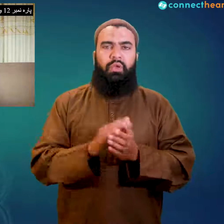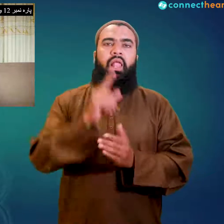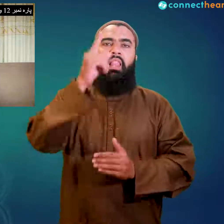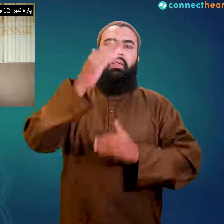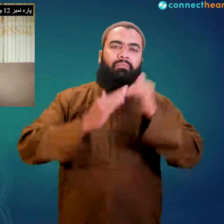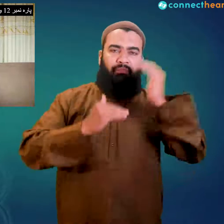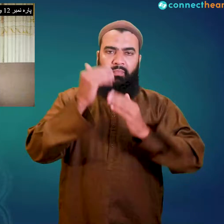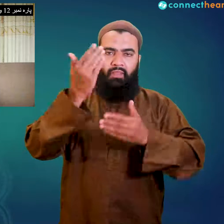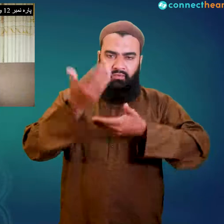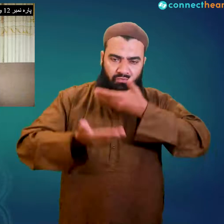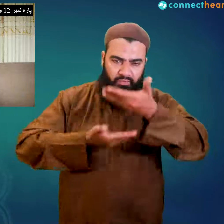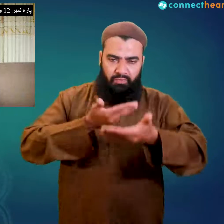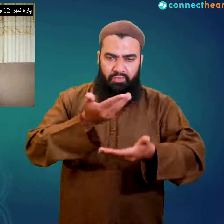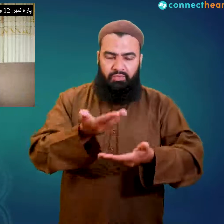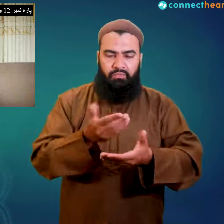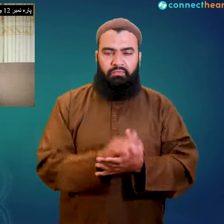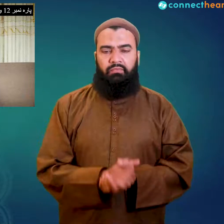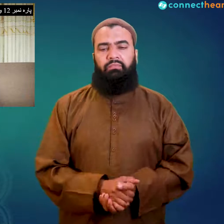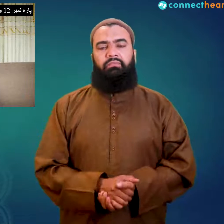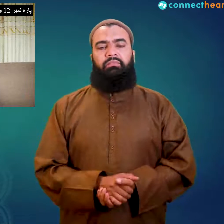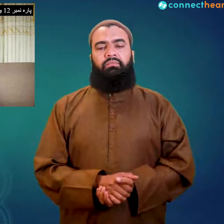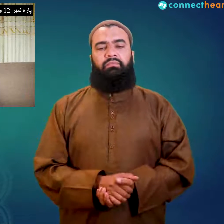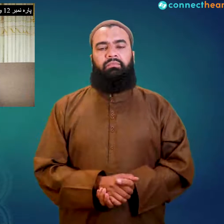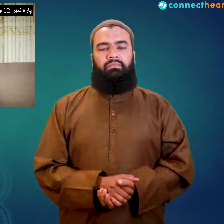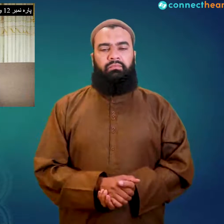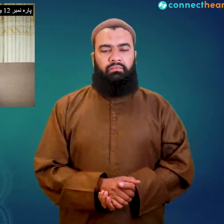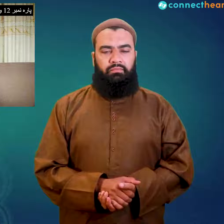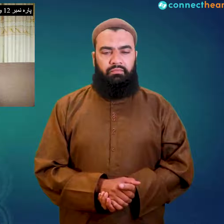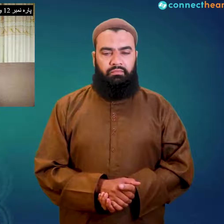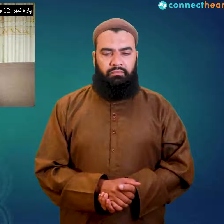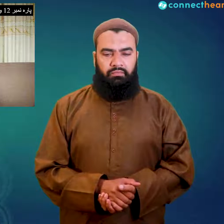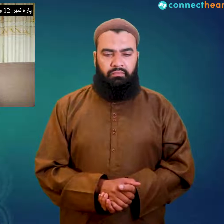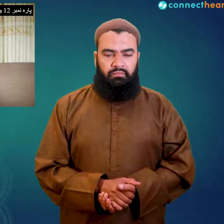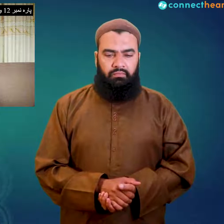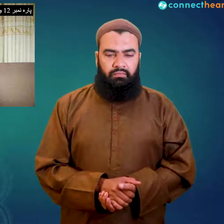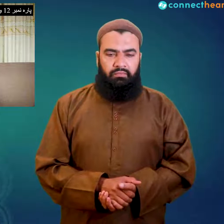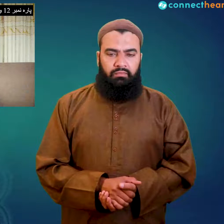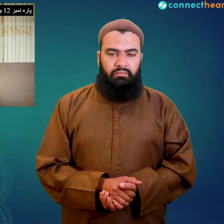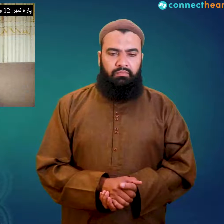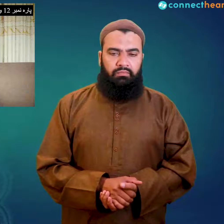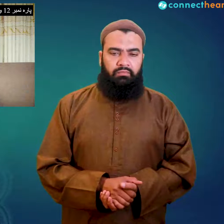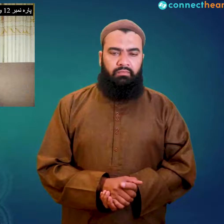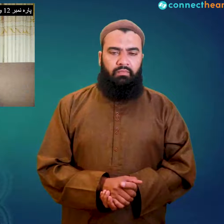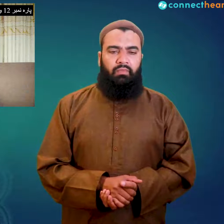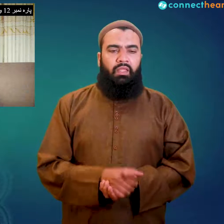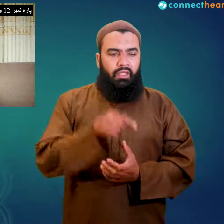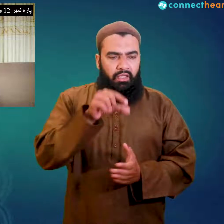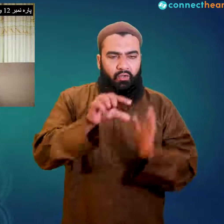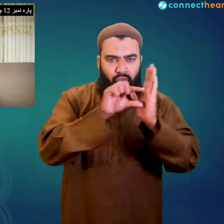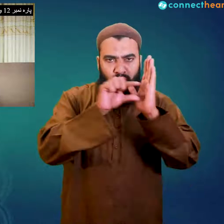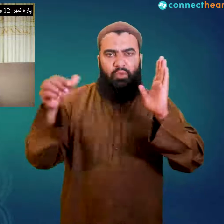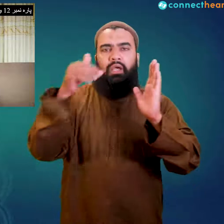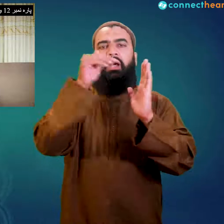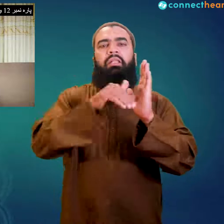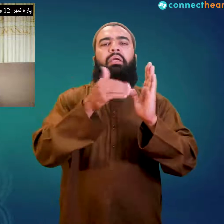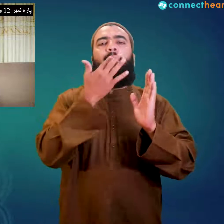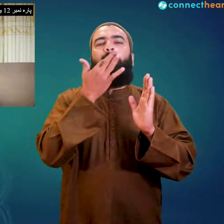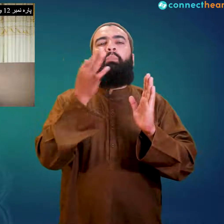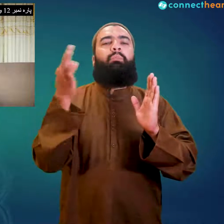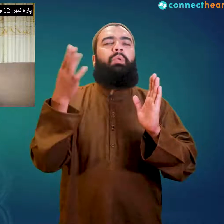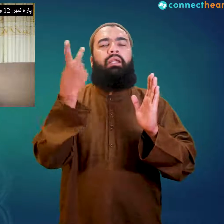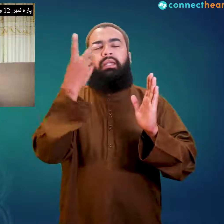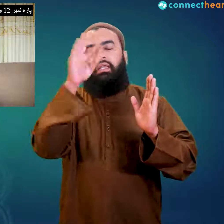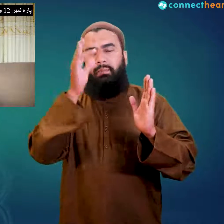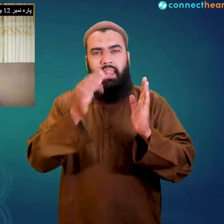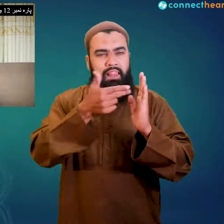اس صورت میں جیسے کہ صورت کا نام یوسف ہے، حضرت یوسف علیہ الصلاۃ والسلام کا عظیم واقعہ مذکور